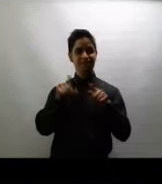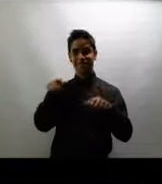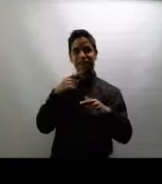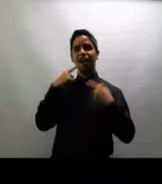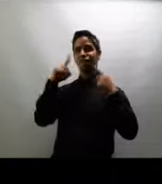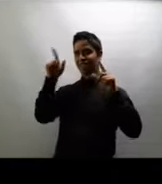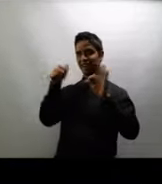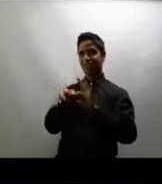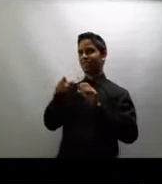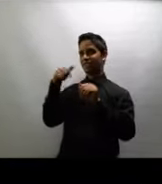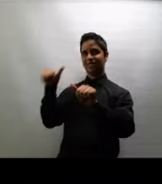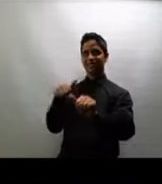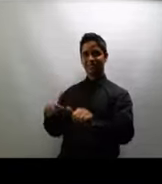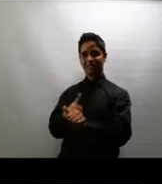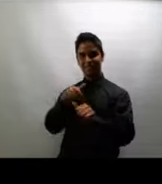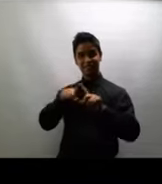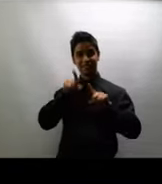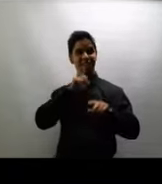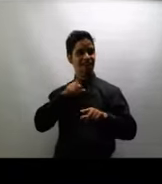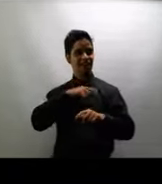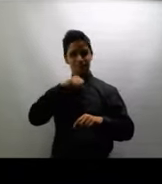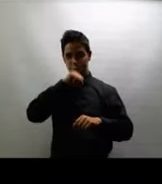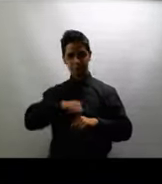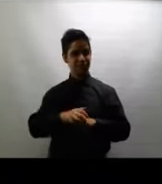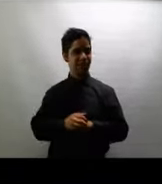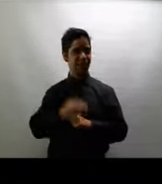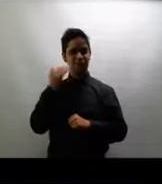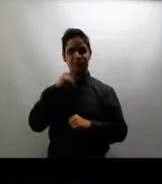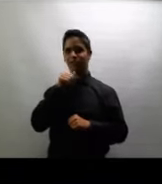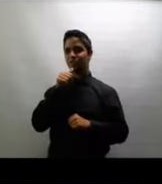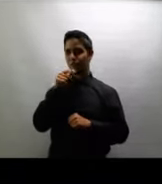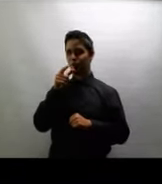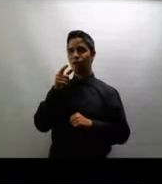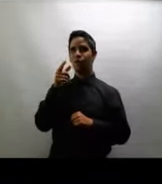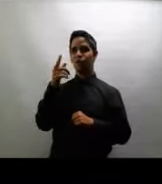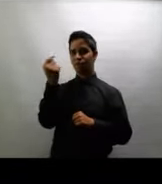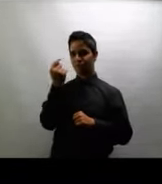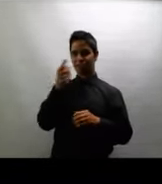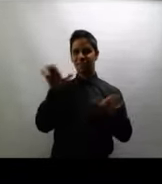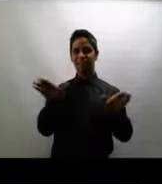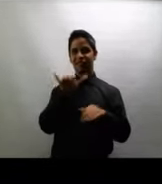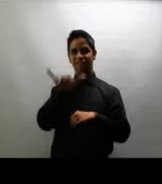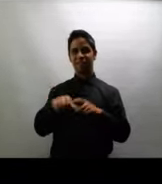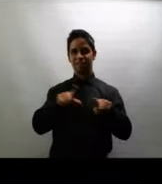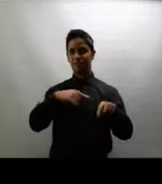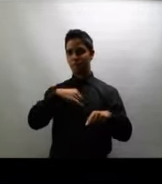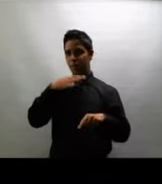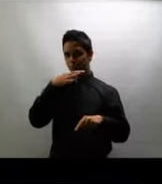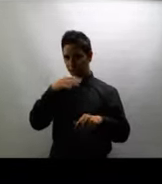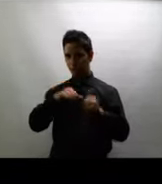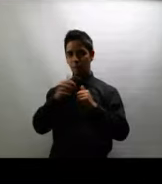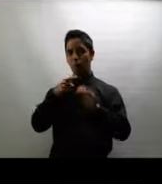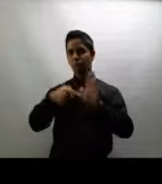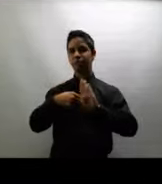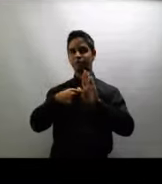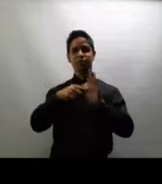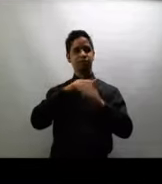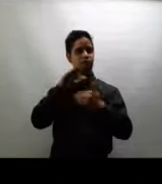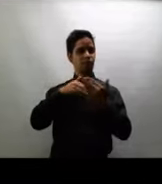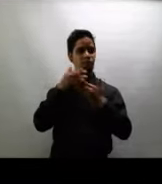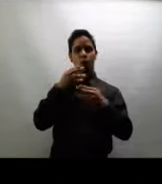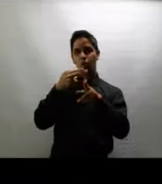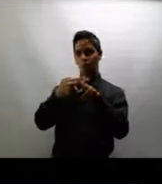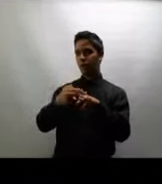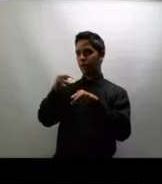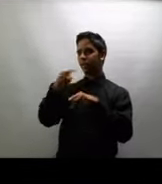Llegó José. Me gustó. ¿Por qué no lo hacemos así todos los martes? Me gusta. Como no, porque nosotros. Todos los